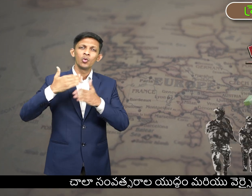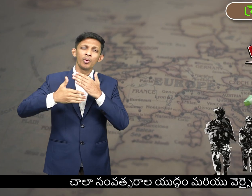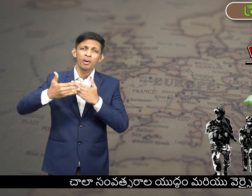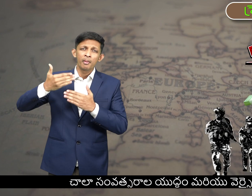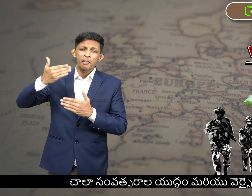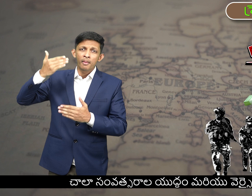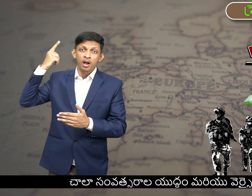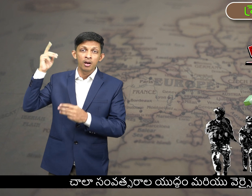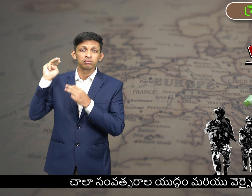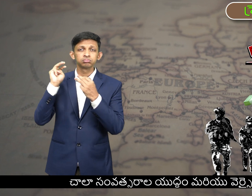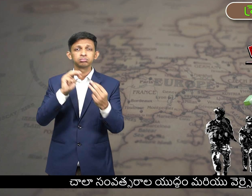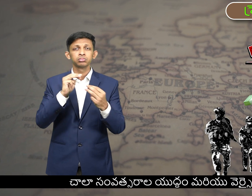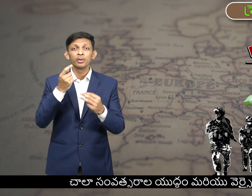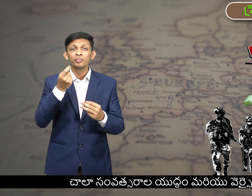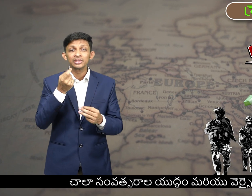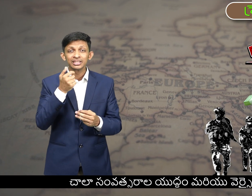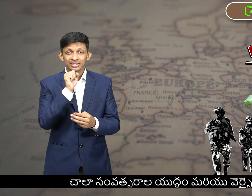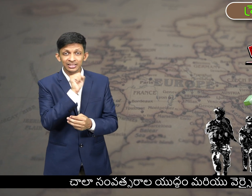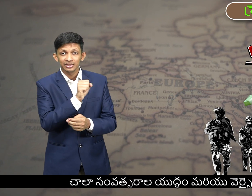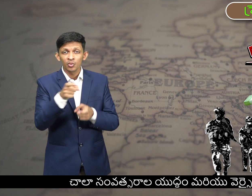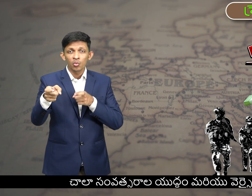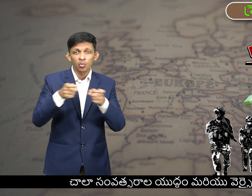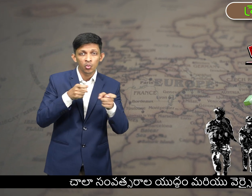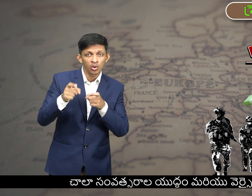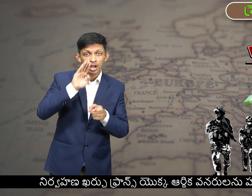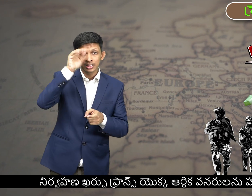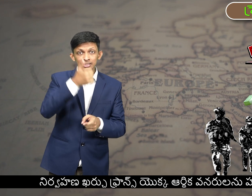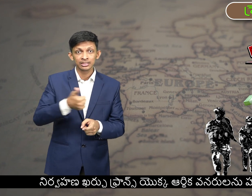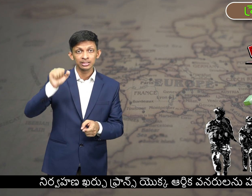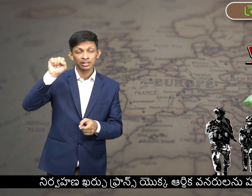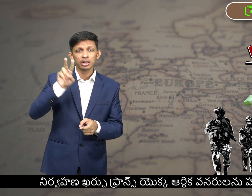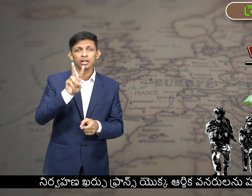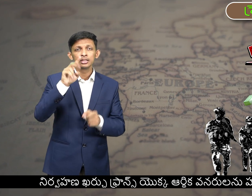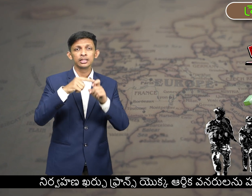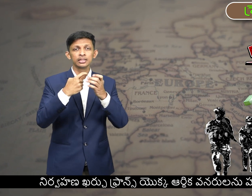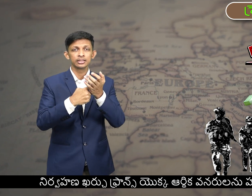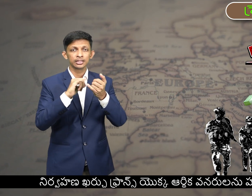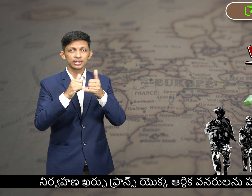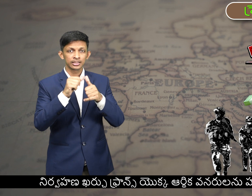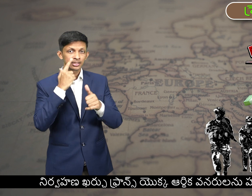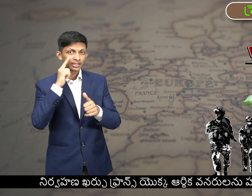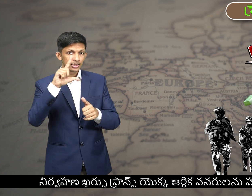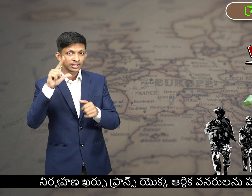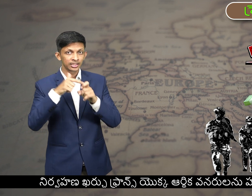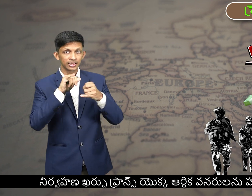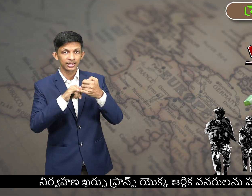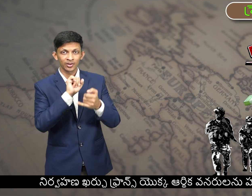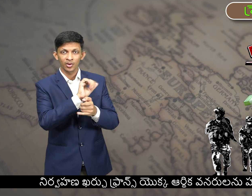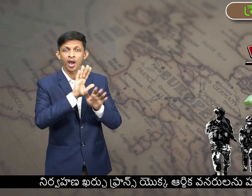చాలా సంవత్సరాలు యుద్ధం మరియు వెర్సలెస్ ప్యాలెస్ నిర్వహణ ఖర్చు ఫ్రాన్స్ యొక్క ఆర్థిక వనరులను హరించుకుపోయింది.